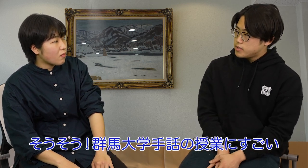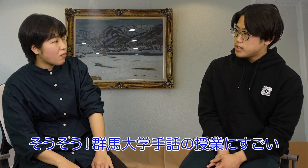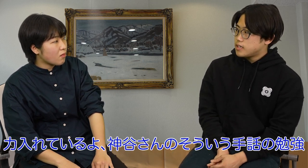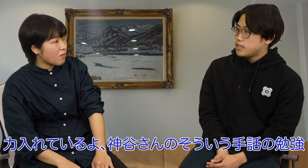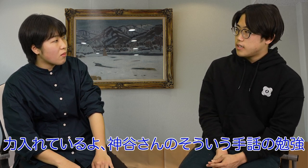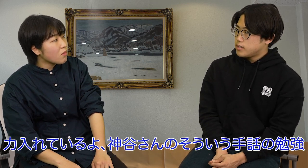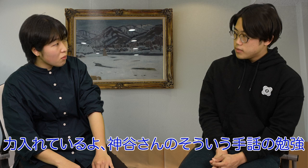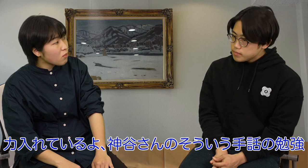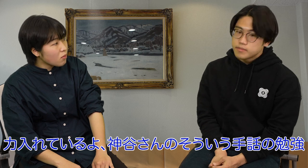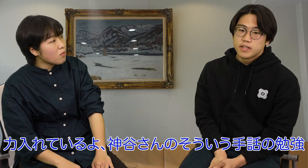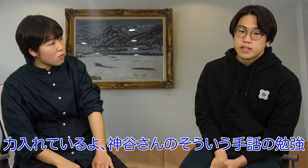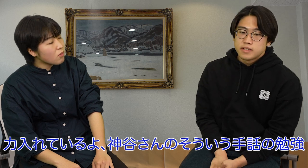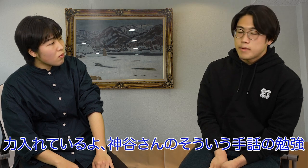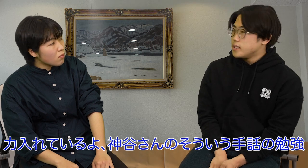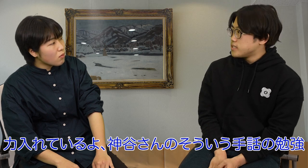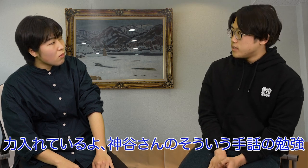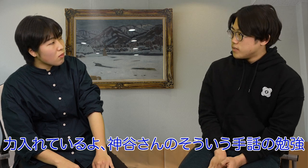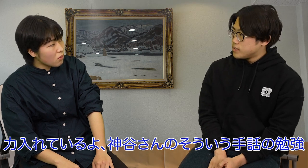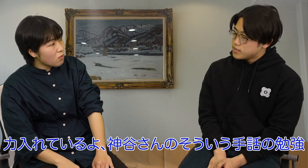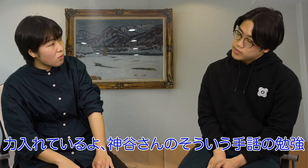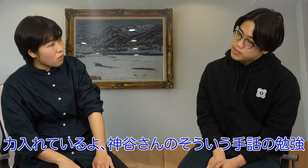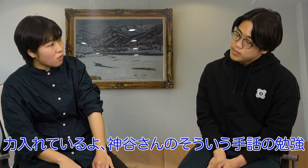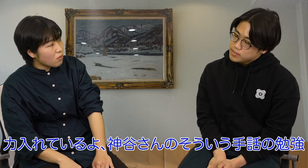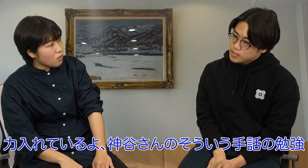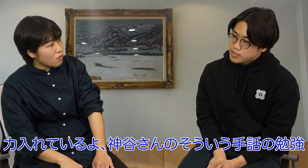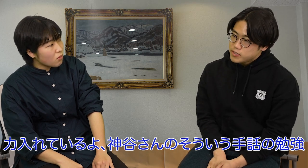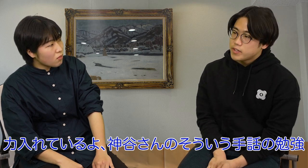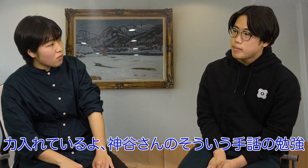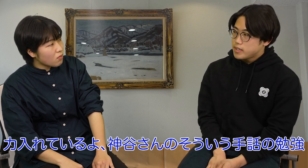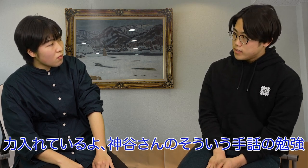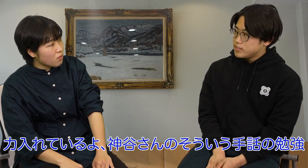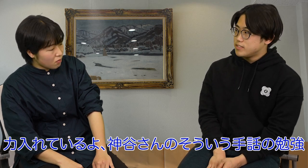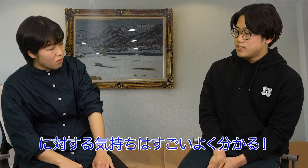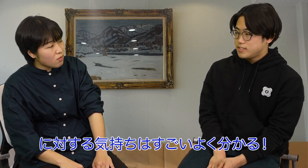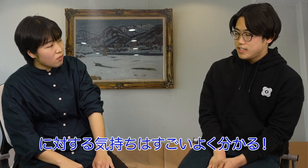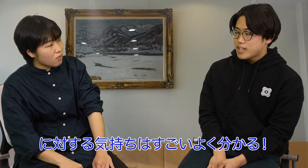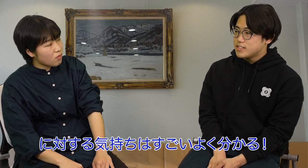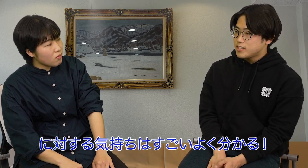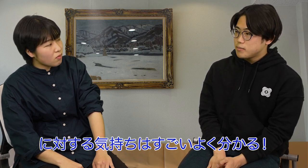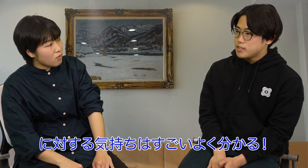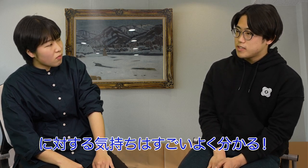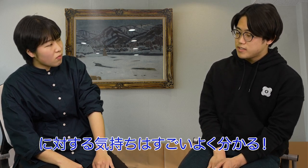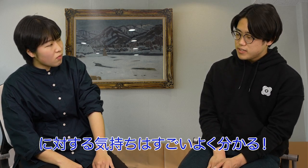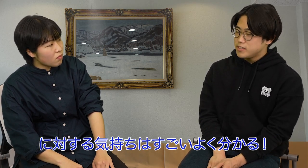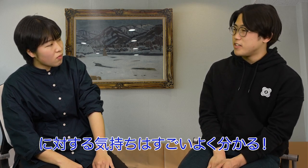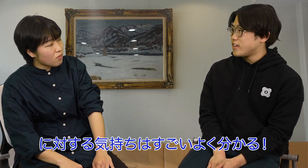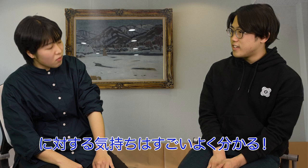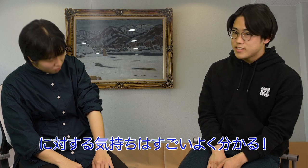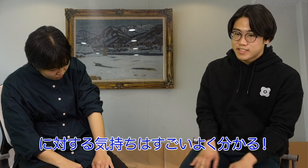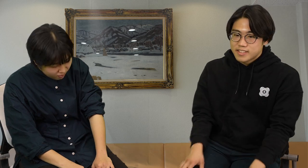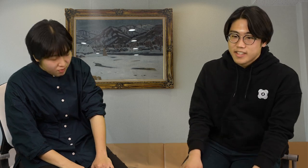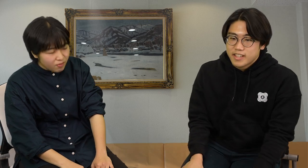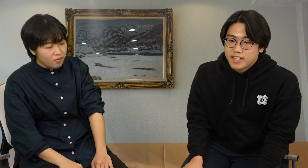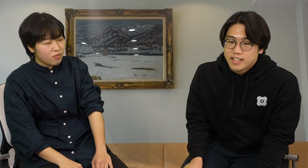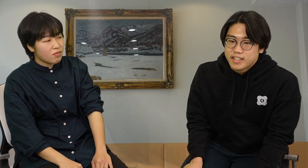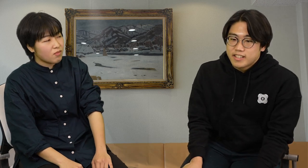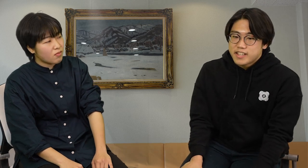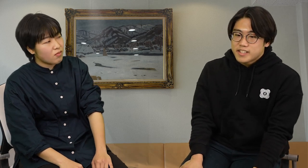の授業にすごい力入れてるよ。そう、神谷さんのそういう手話の勉強に対する気持ちはすごいよくわか